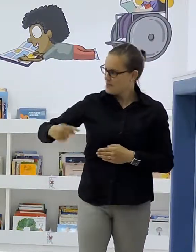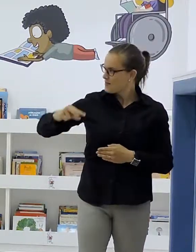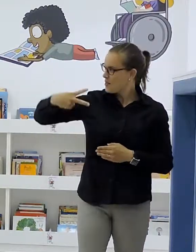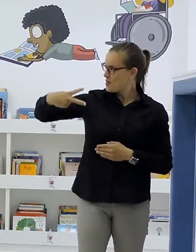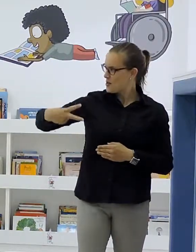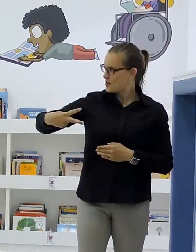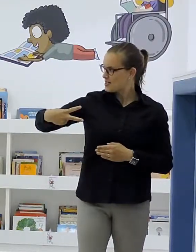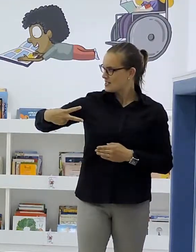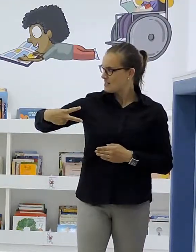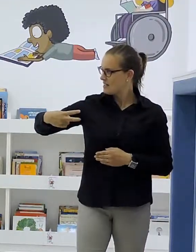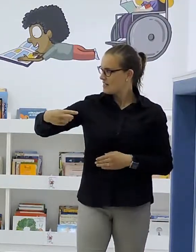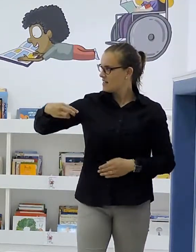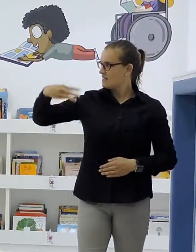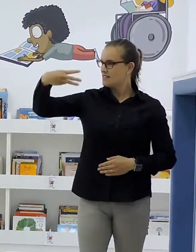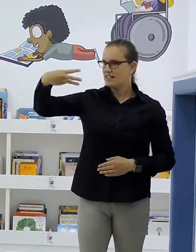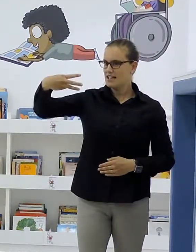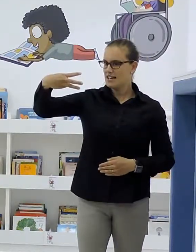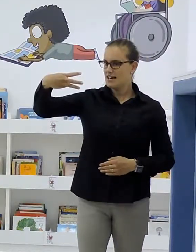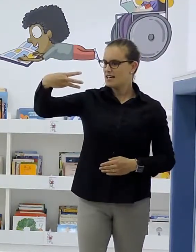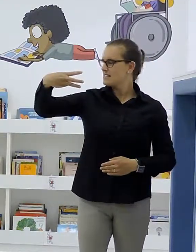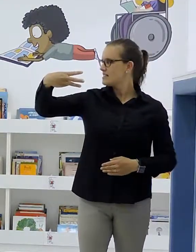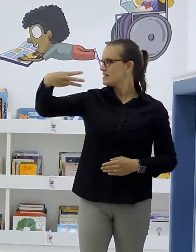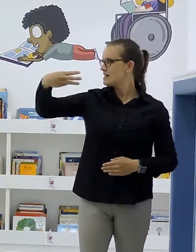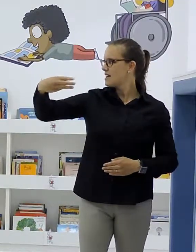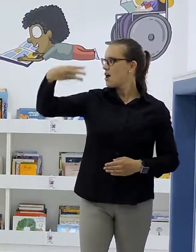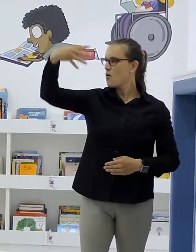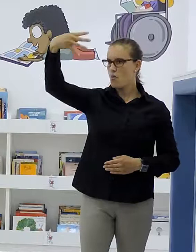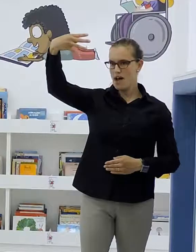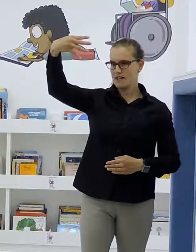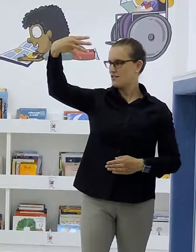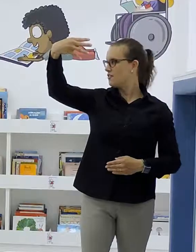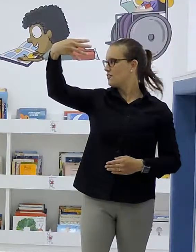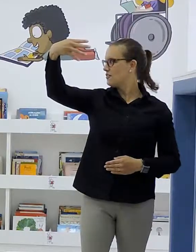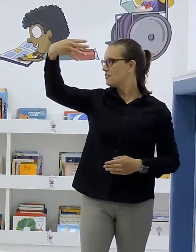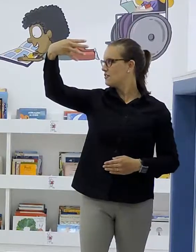Número 2. Número 3. Número